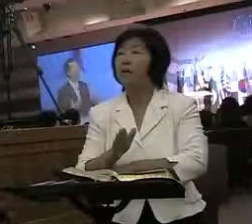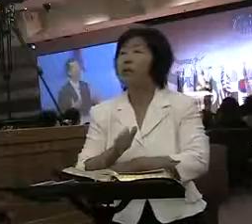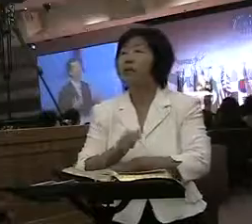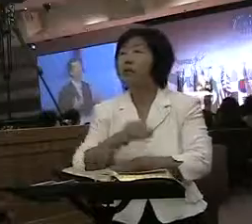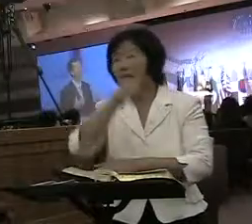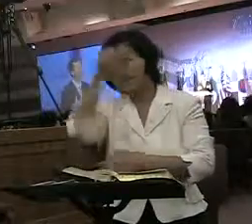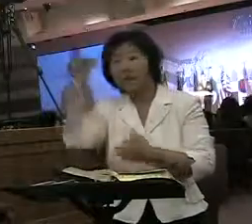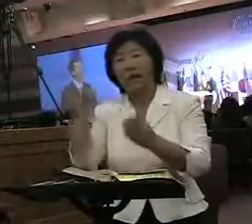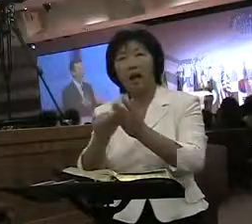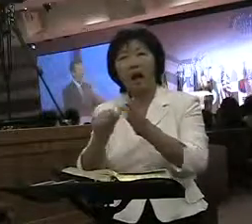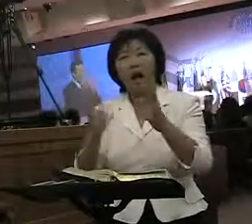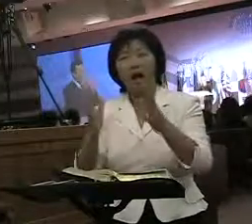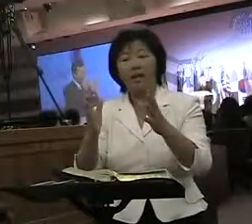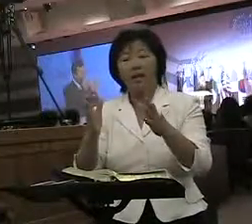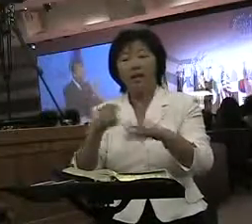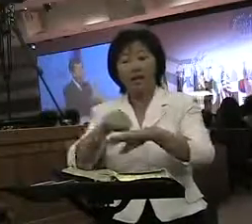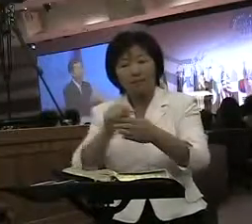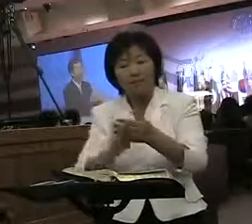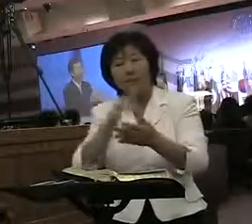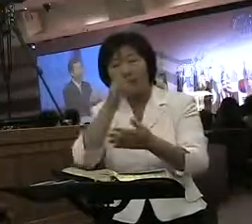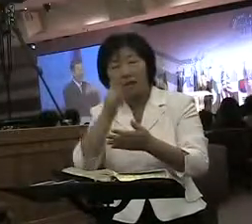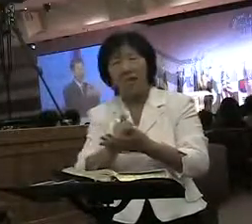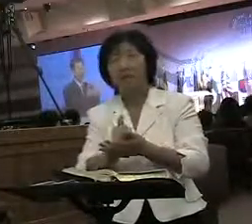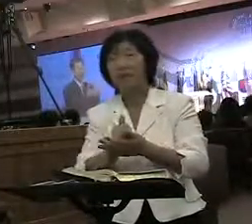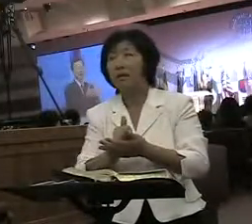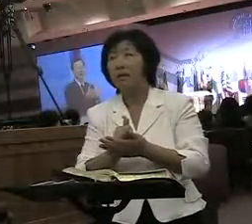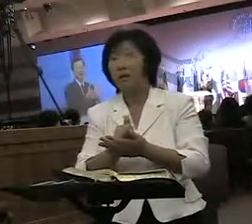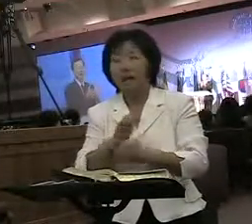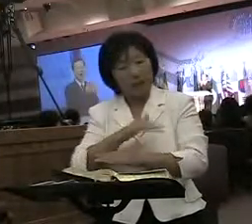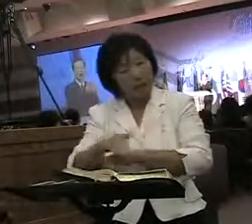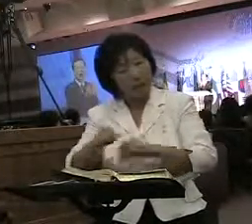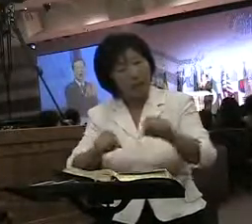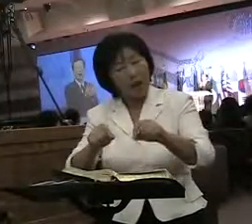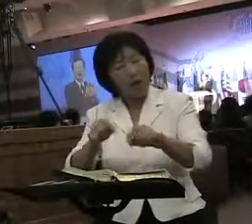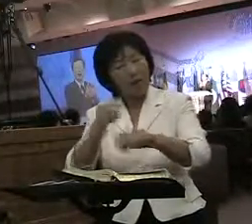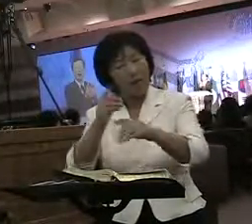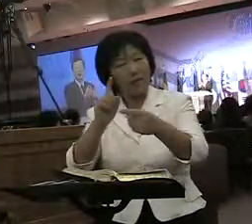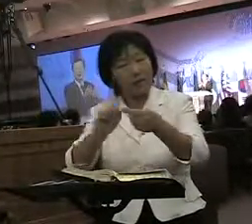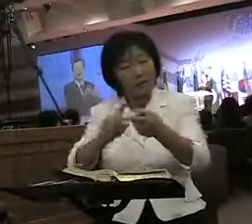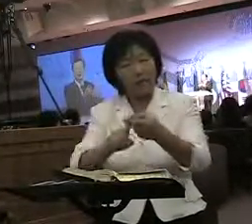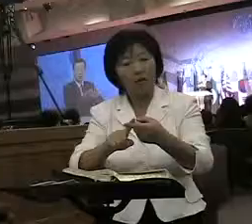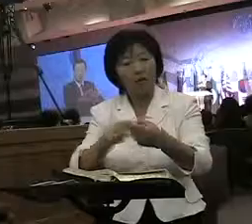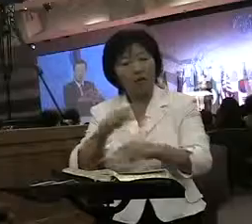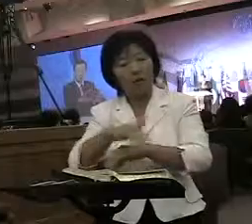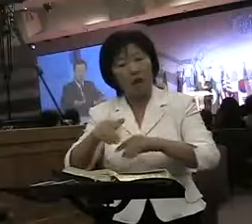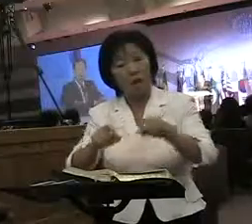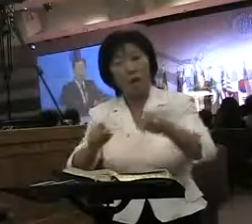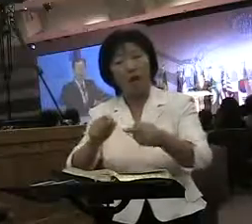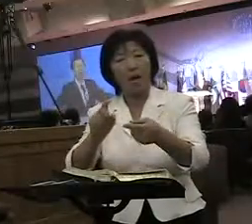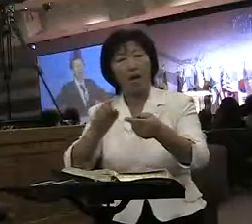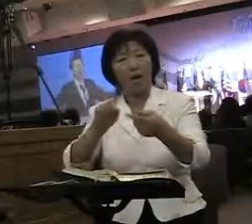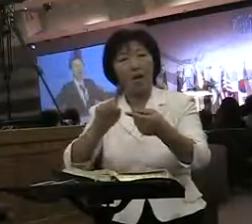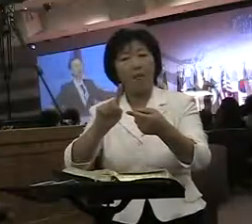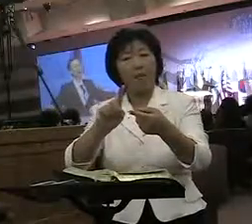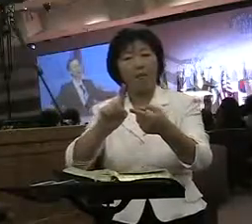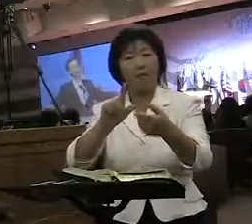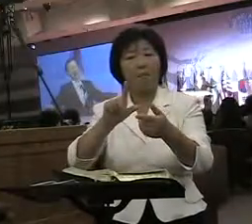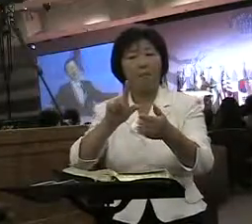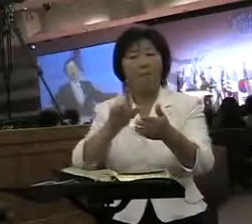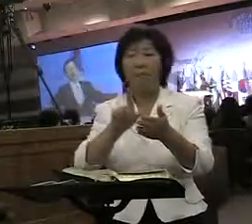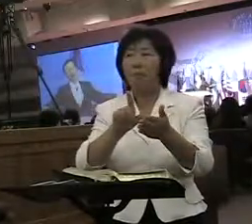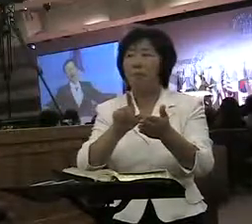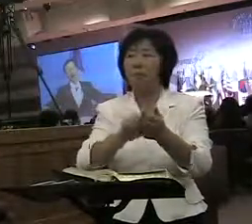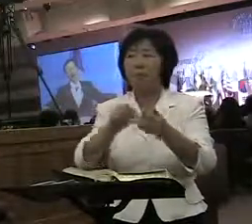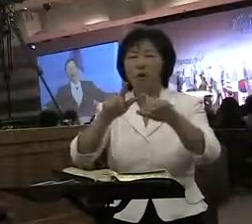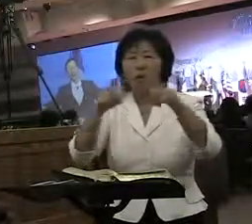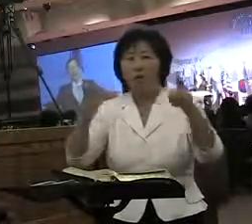아이의 심정이 있었지만 planned neglect, 계획한 대로 계획에 맞지 않은 모든 것을 무시하면서